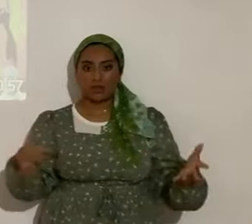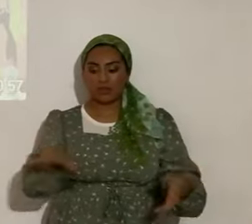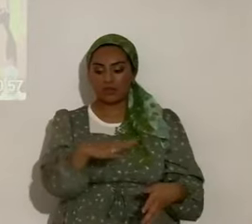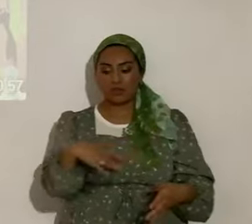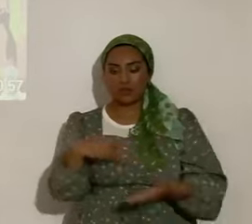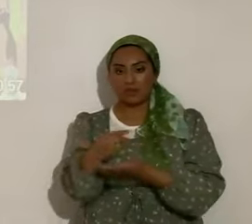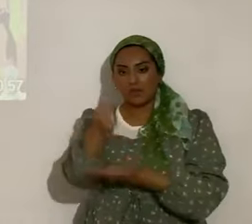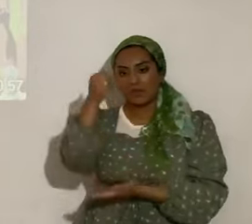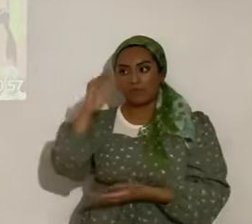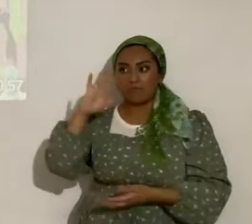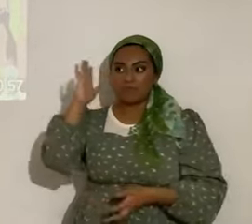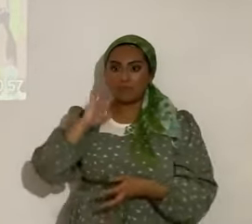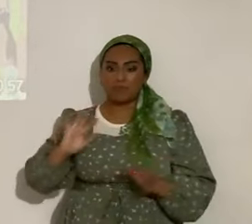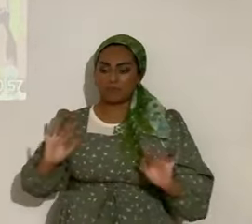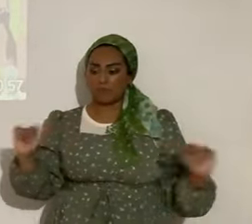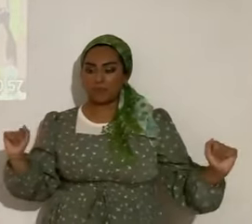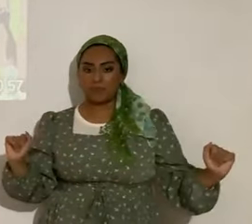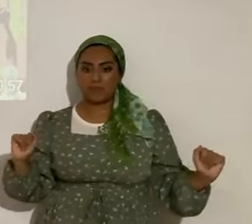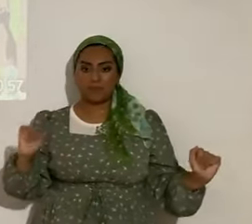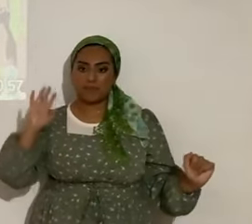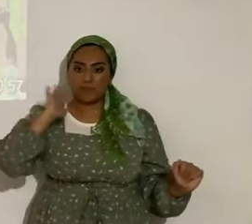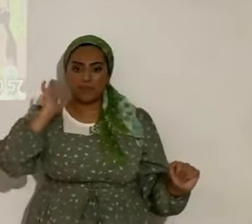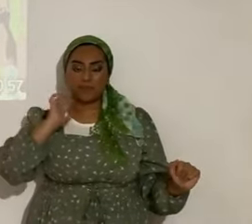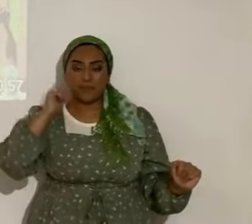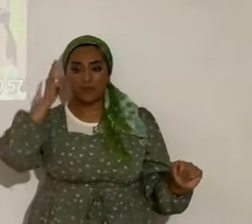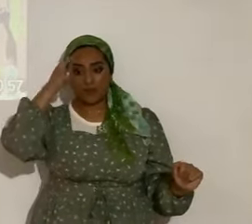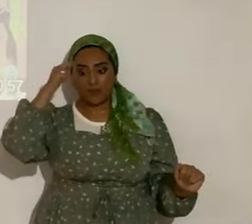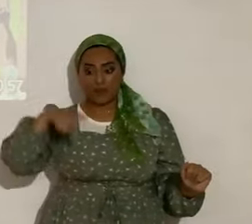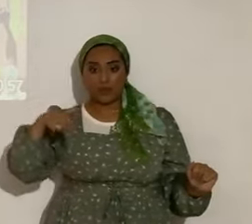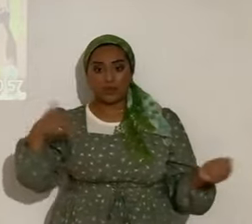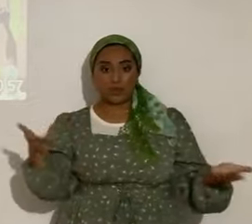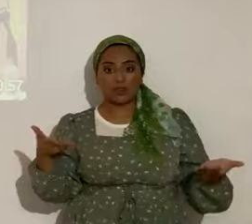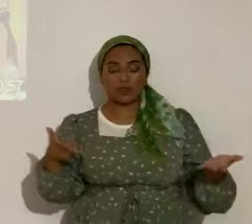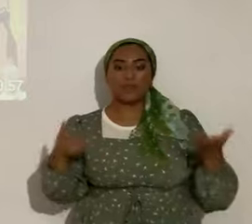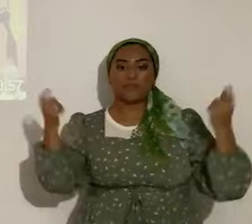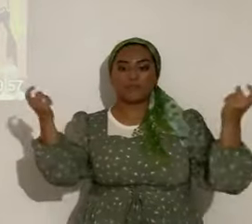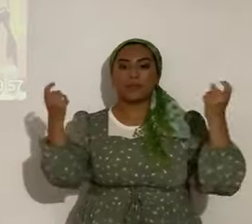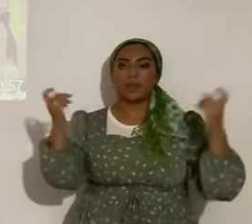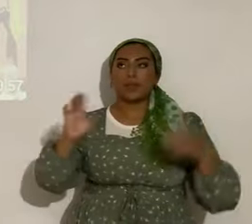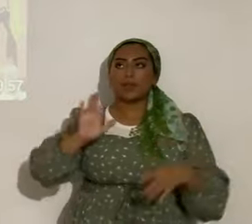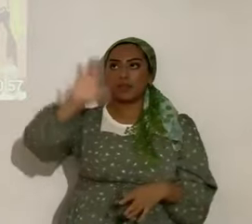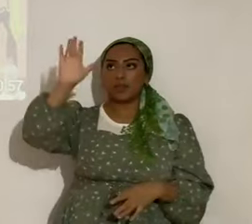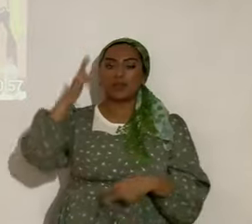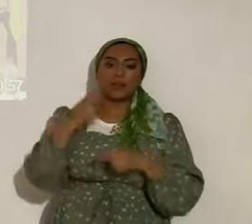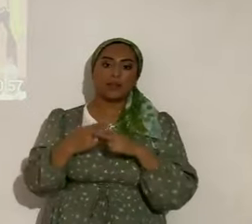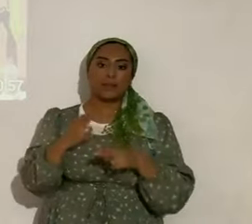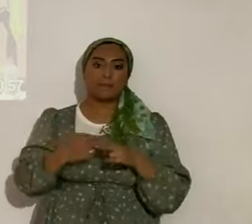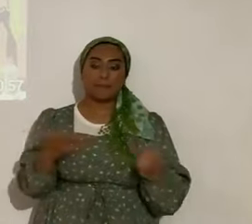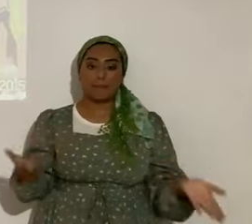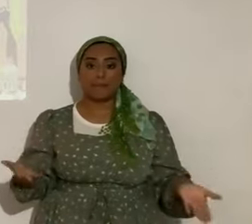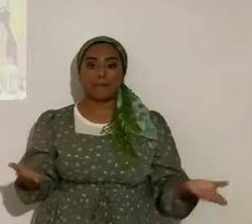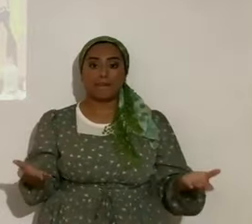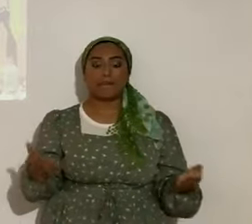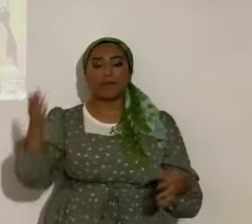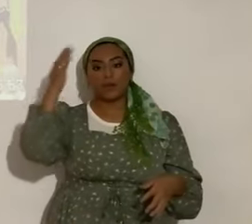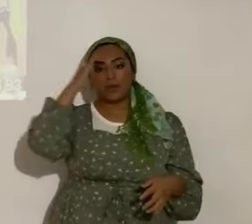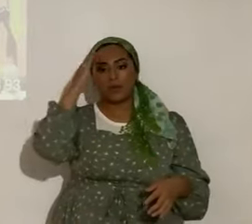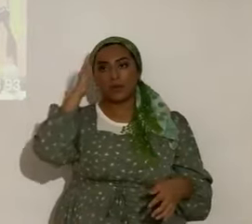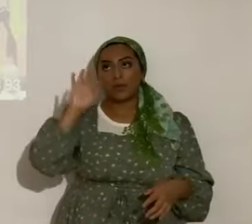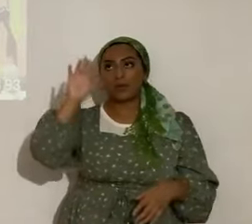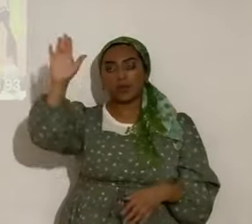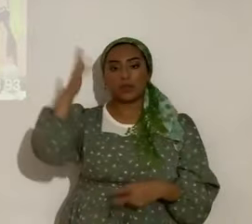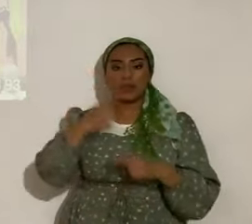el terreno, no había nada, para que aquí se exaltara su nombre, se diera a conocer su